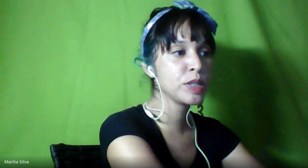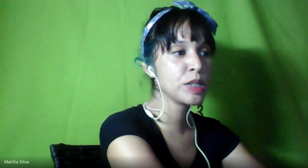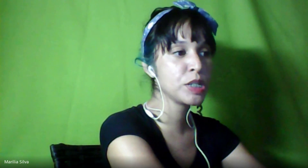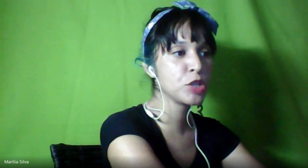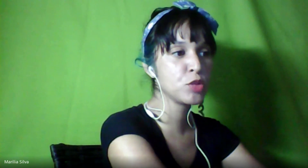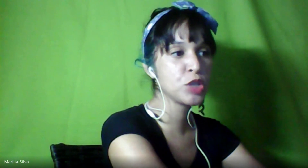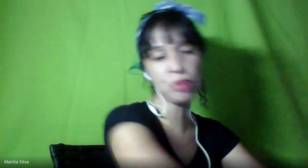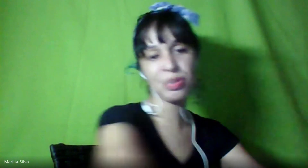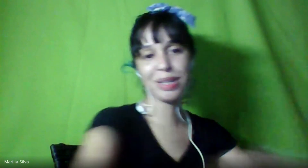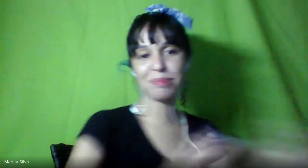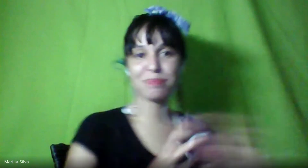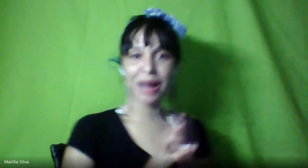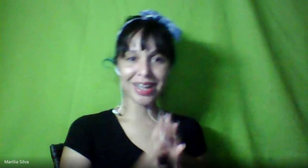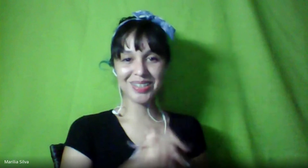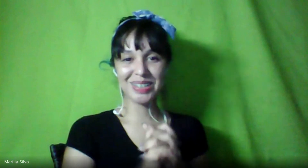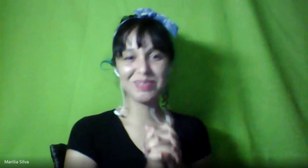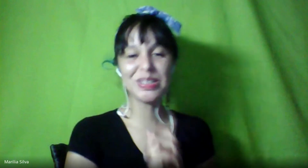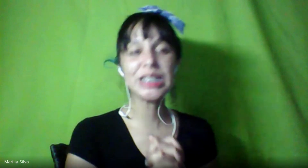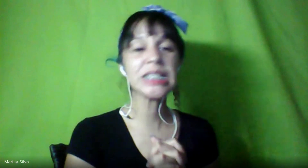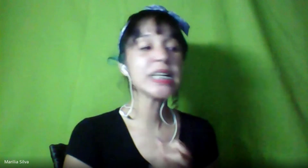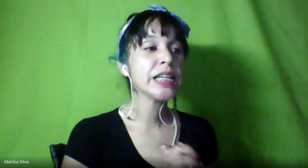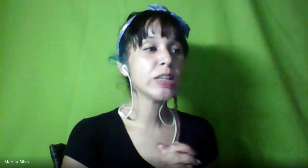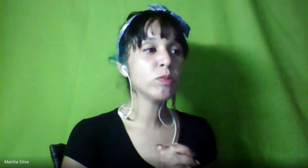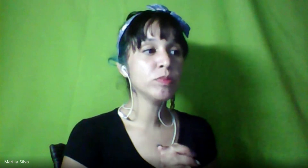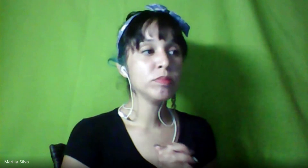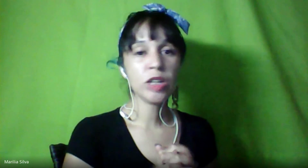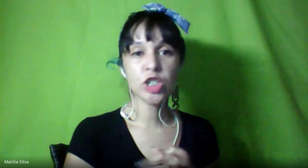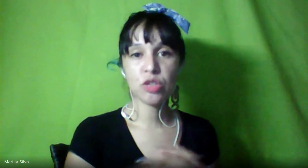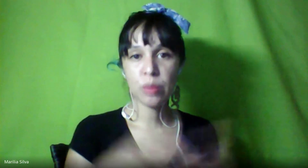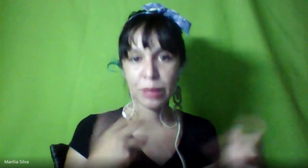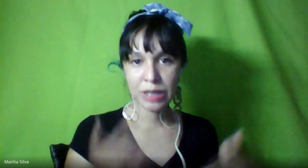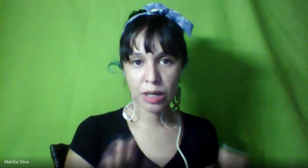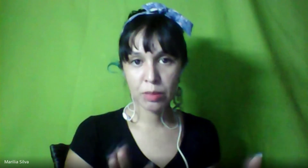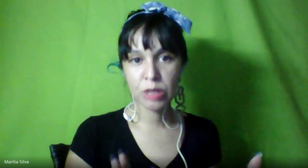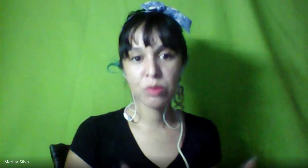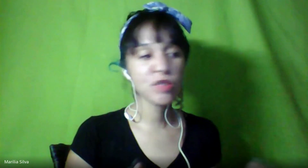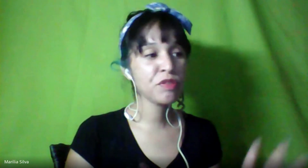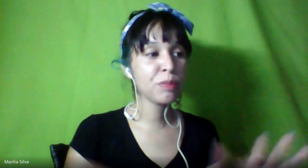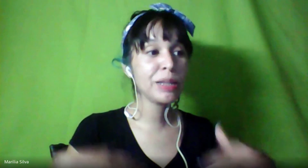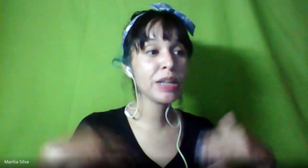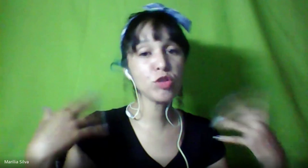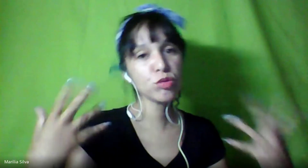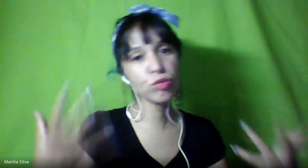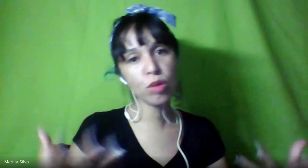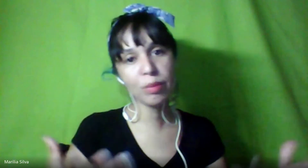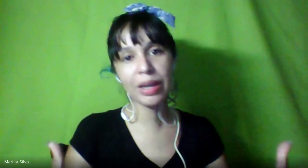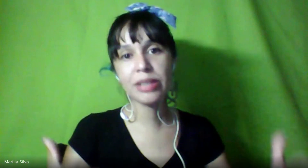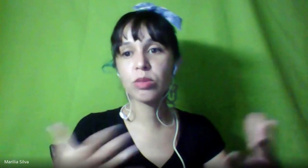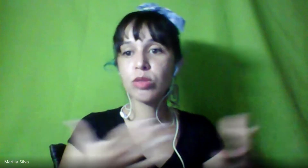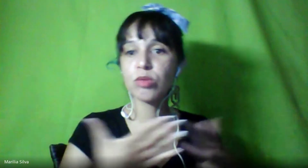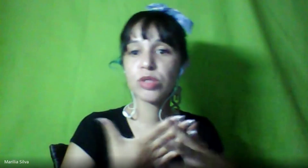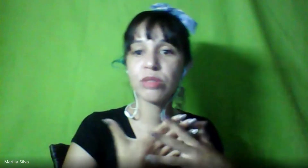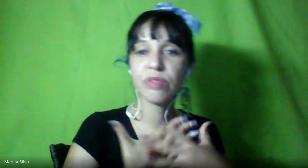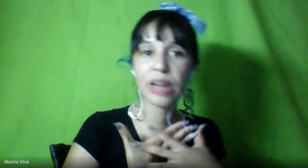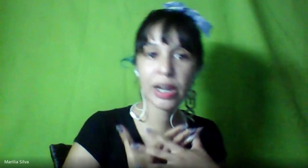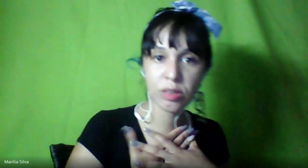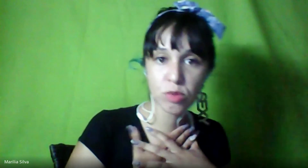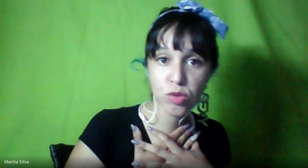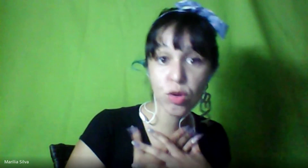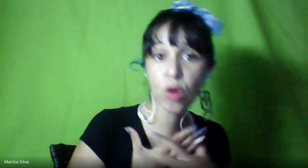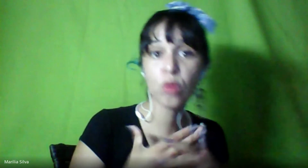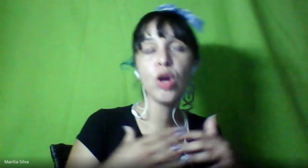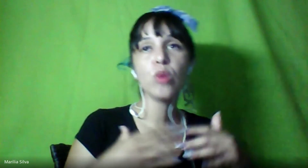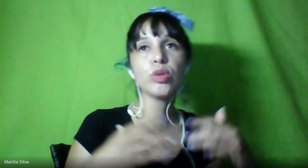um exercíciozinho, né, básico depois. Então, a gente vai passar aqui mais uma vez o alfabeto, que é onde tudo começa, quando eu consigo falar